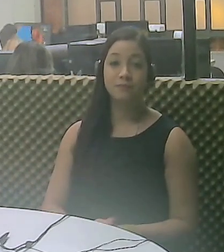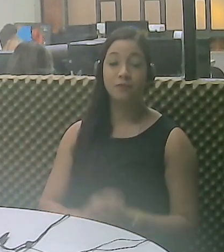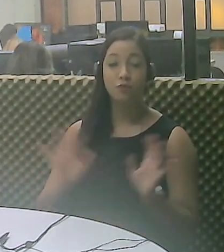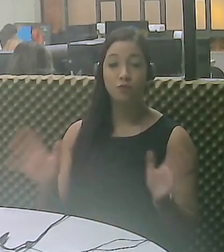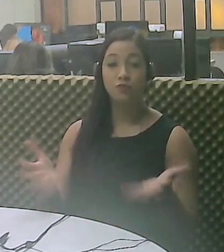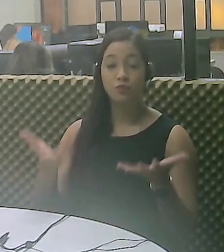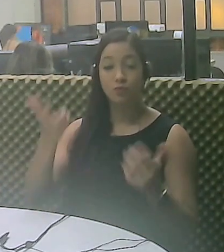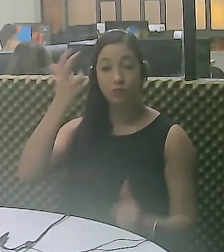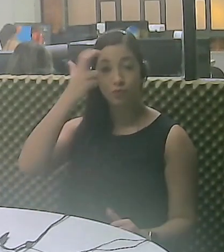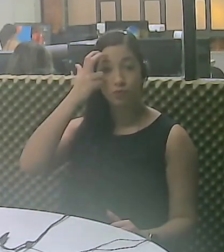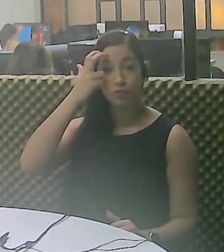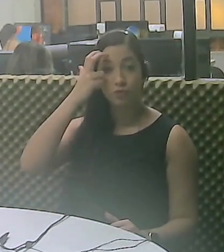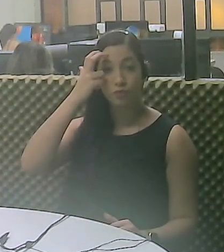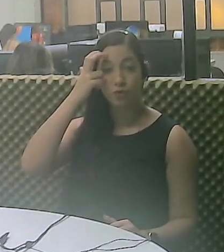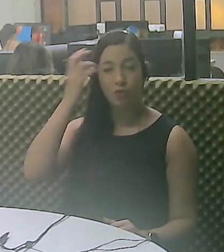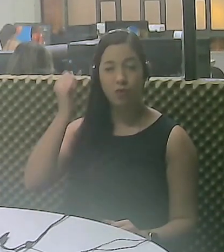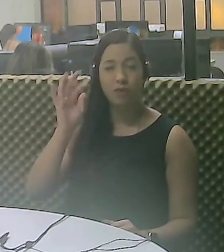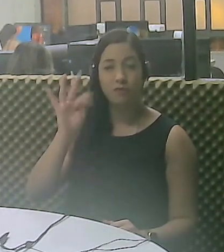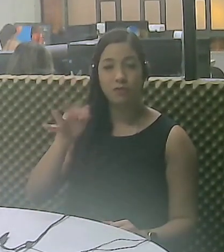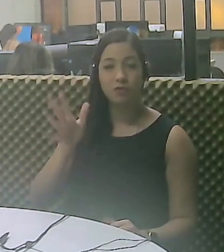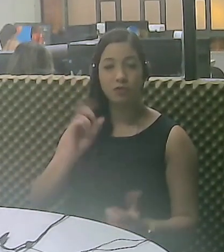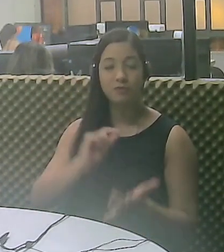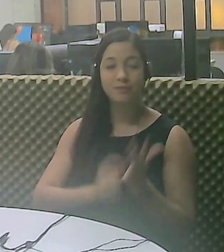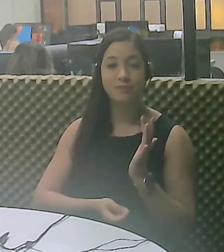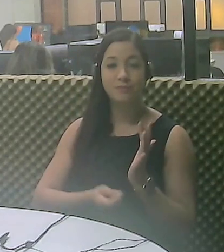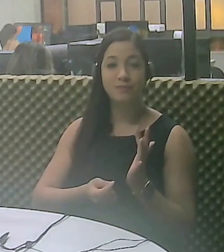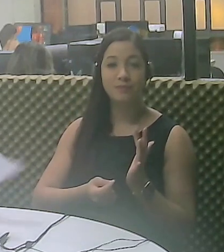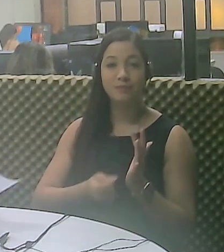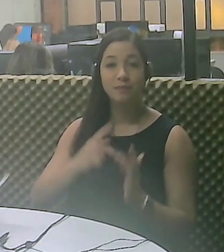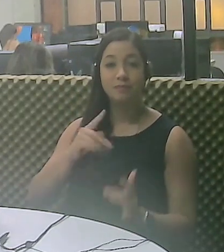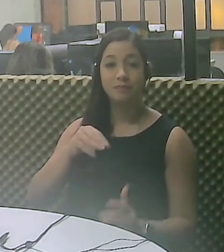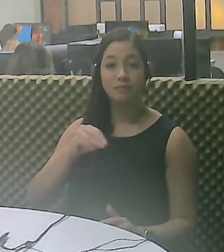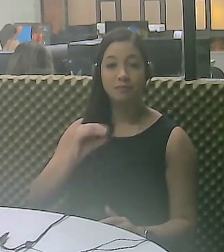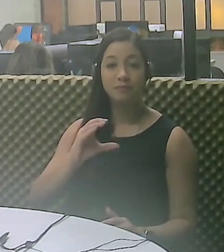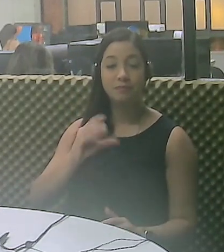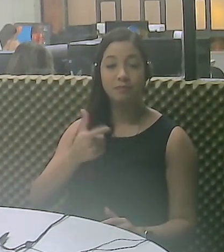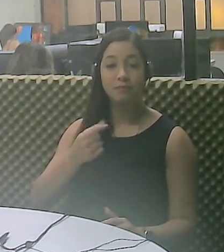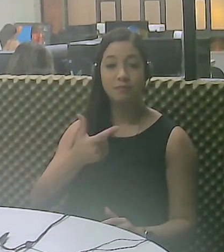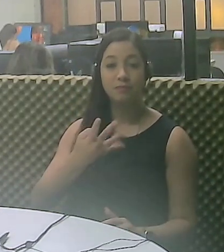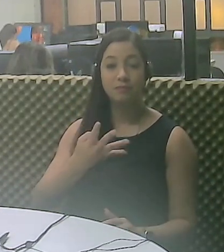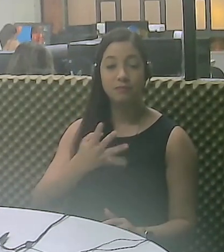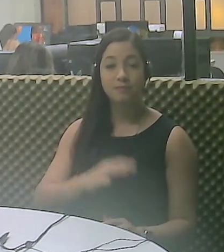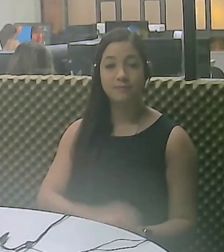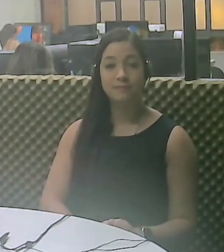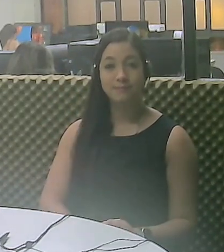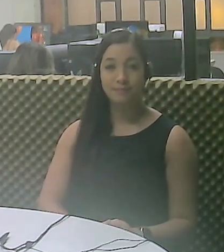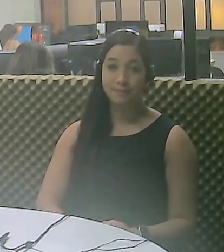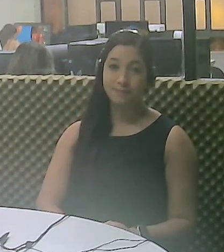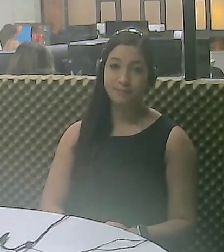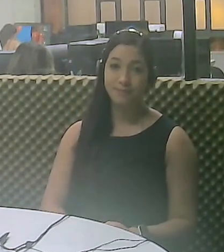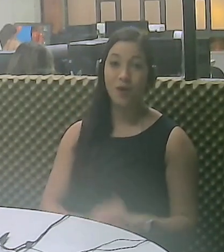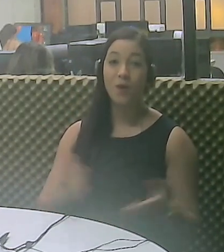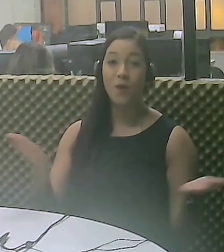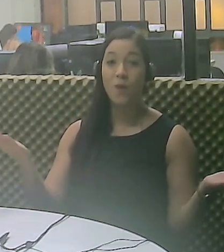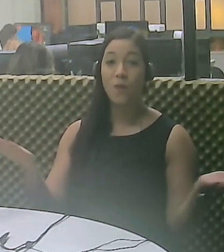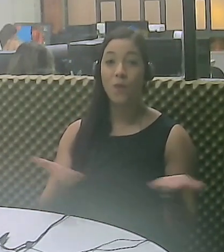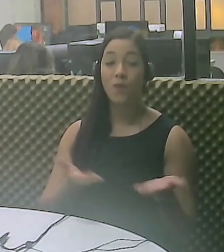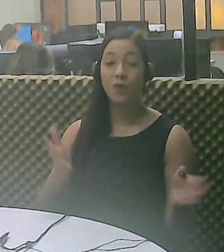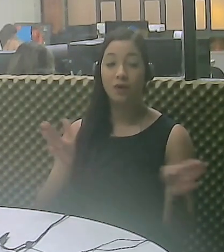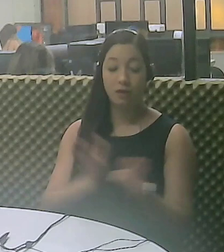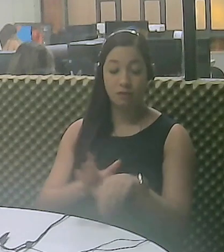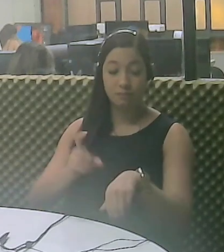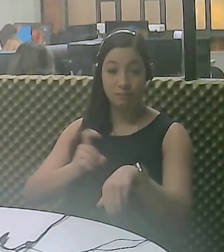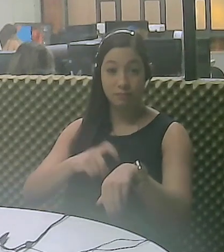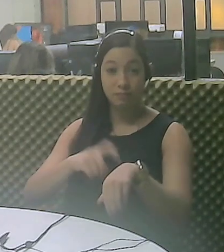Fomento Cultural. Reta final para as inscrições do PMIC 2024. É hoje até às 5